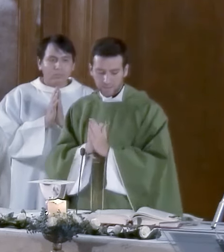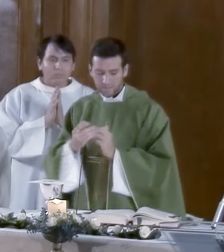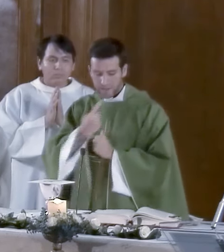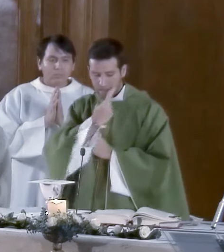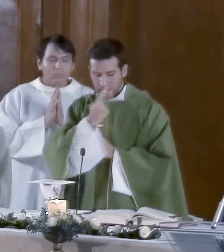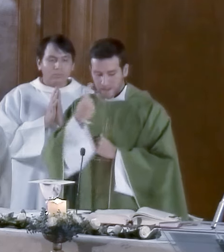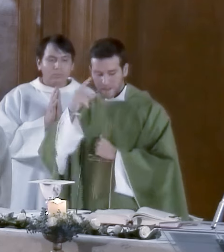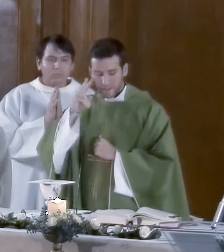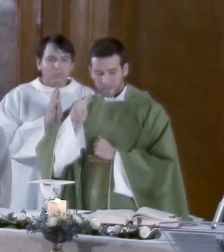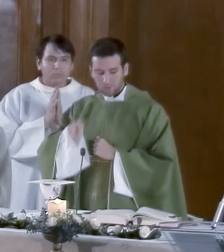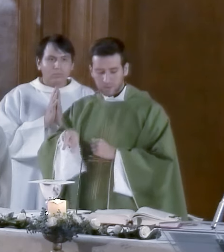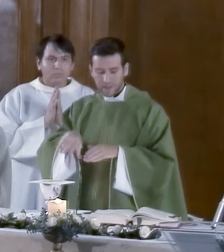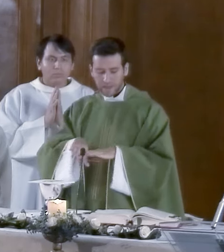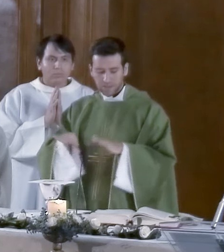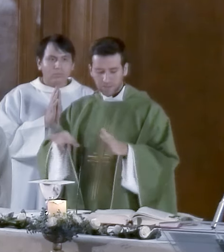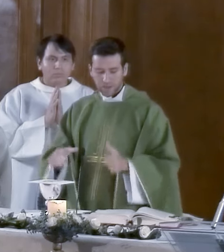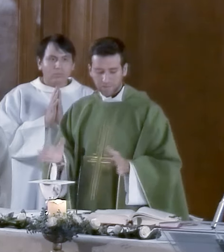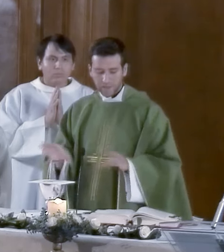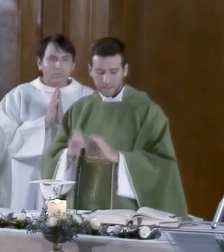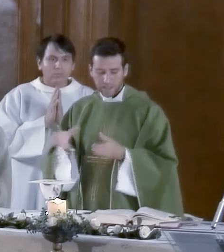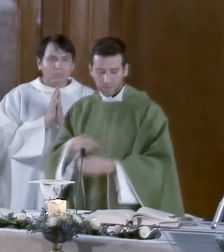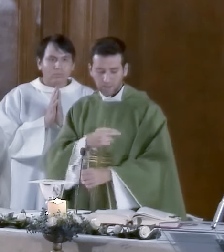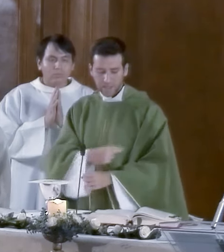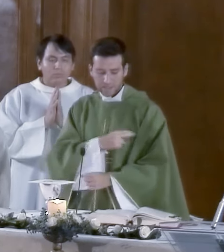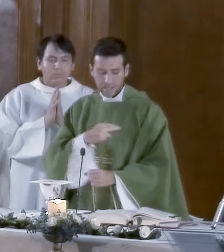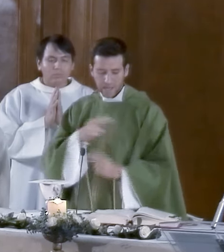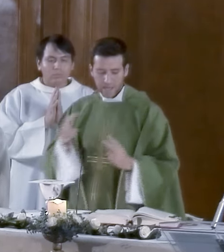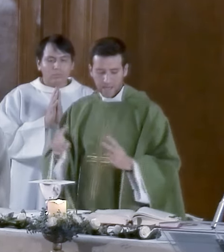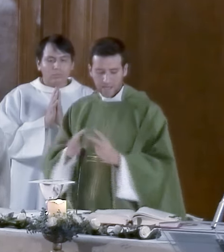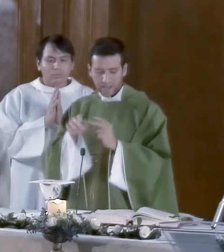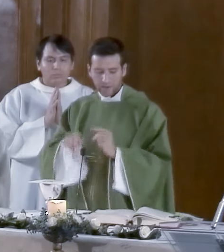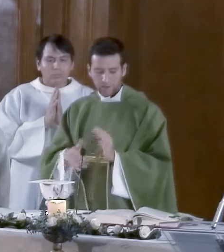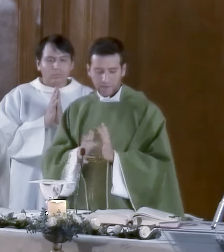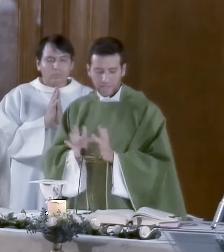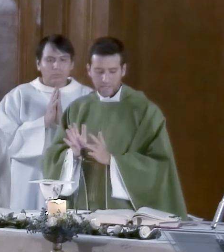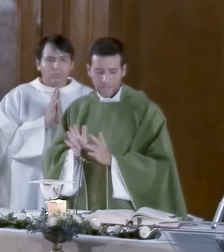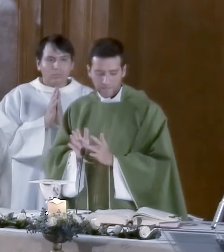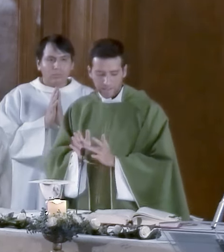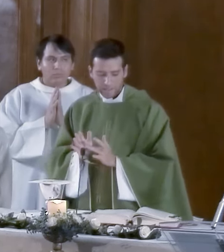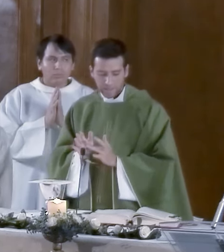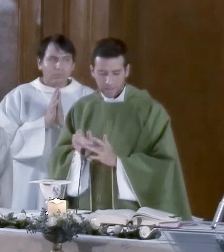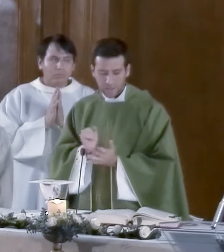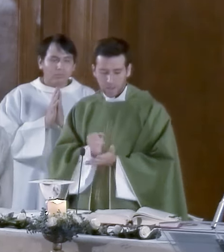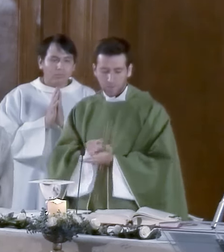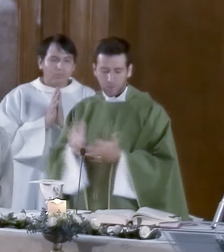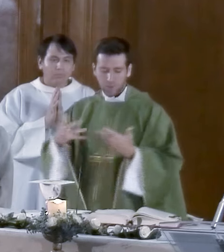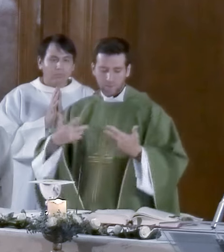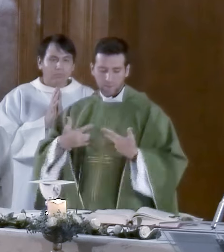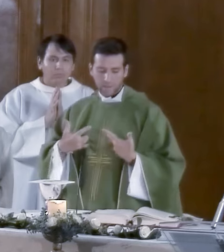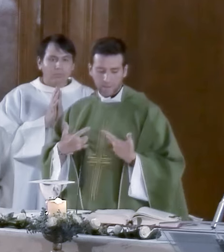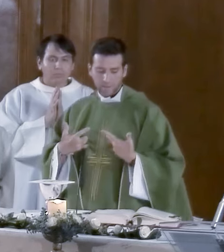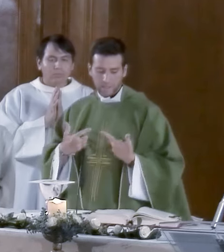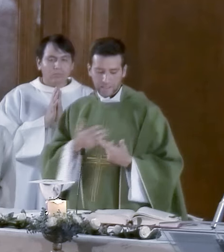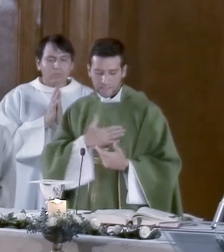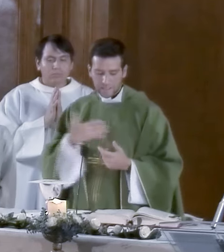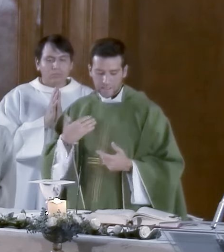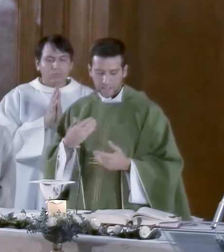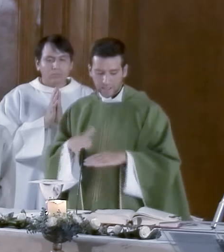santo. Dirige tu mirada sobre la ofrenda de tu Iglesia y reconoce en ella la víctima por cuya